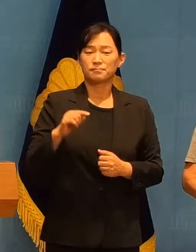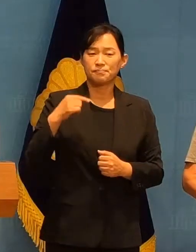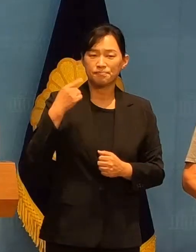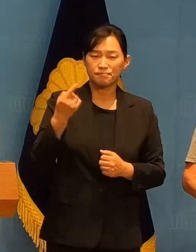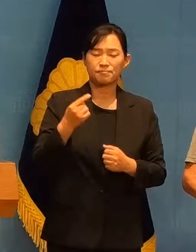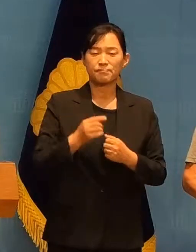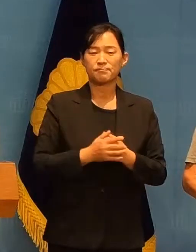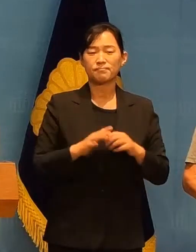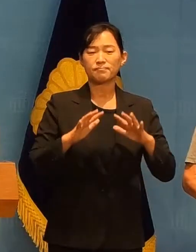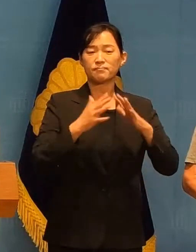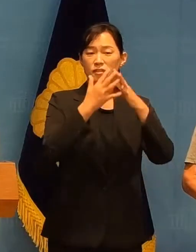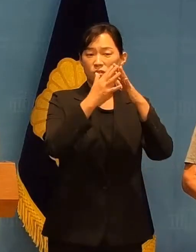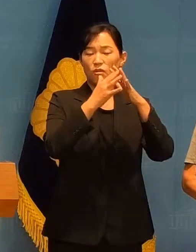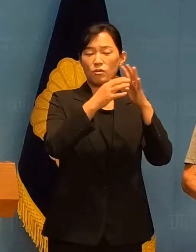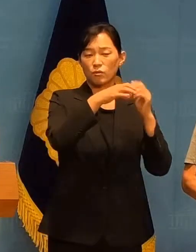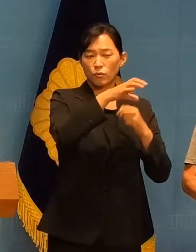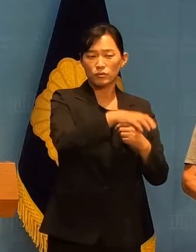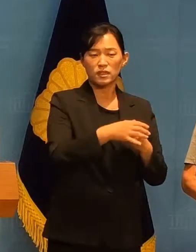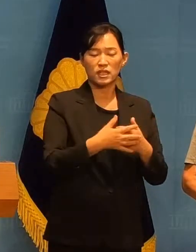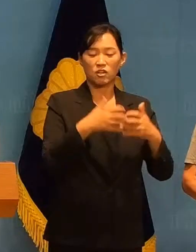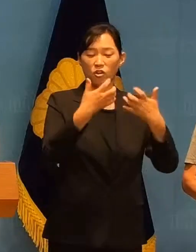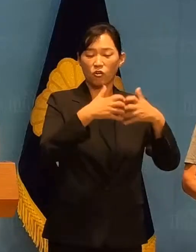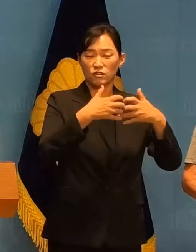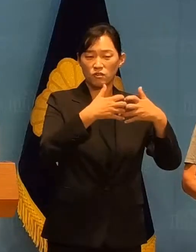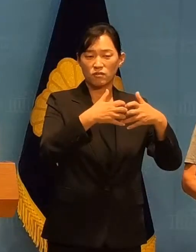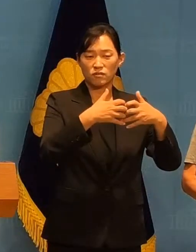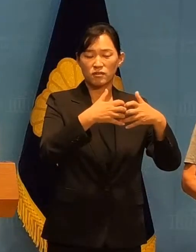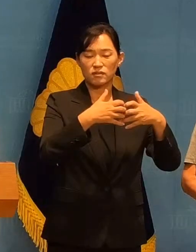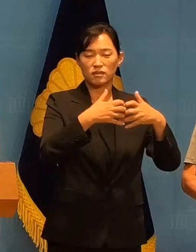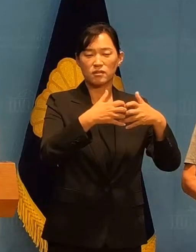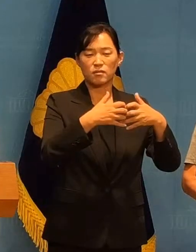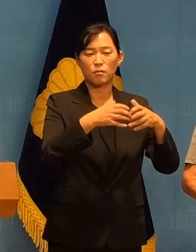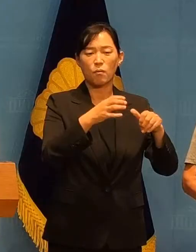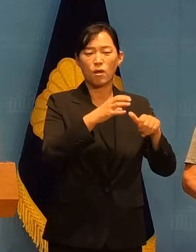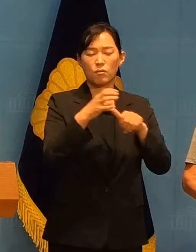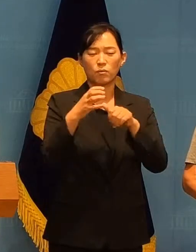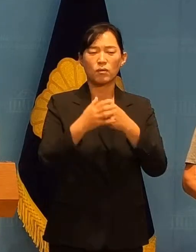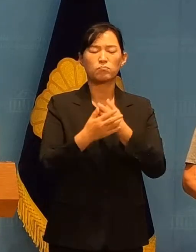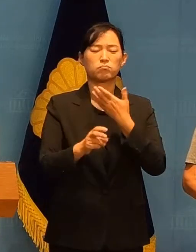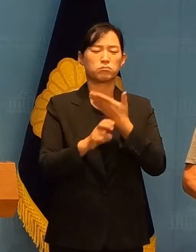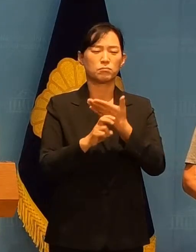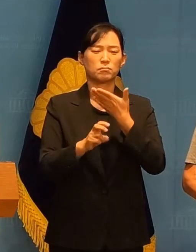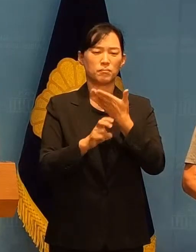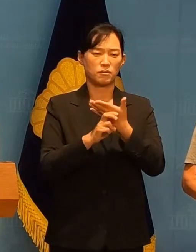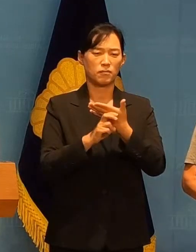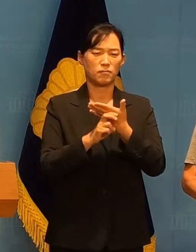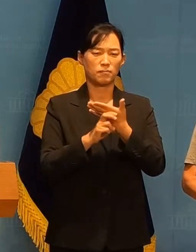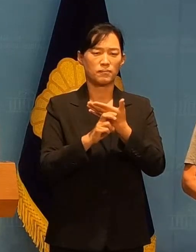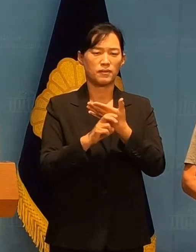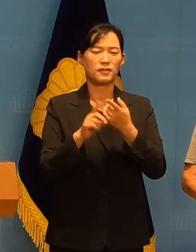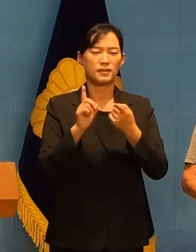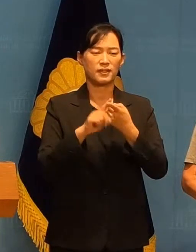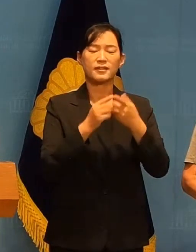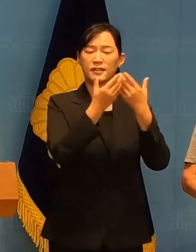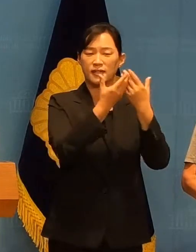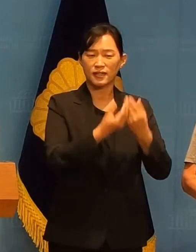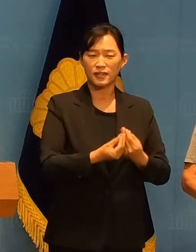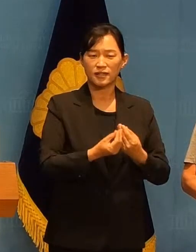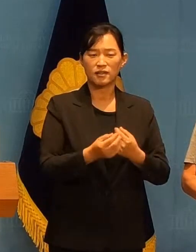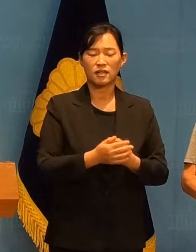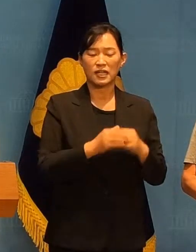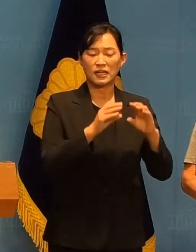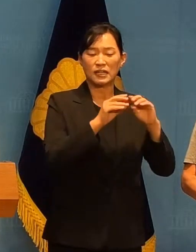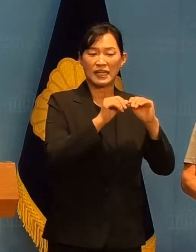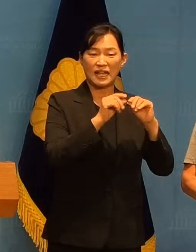다음으로는 건설 현장에 건설기계를 이용한 대표적인 불법 하도급 사례입니다. 토사라던가 사토량을